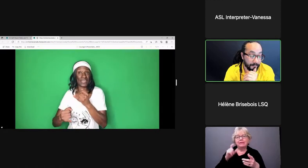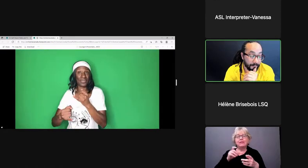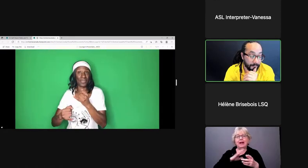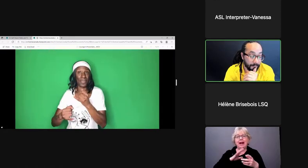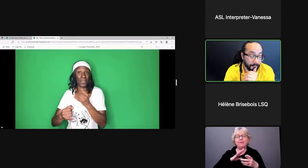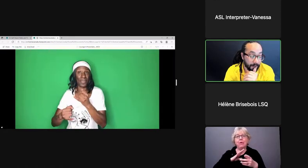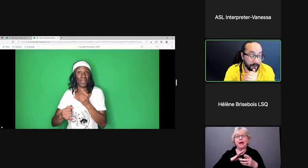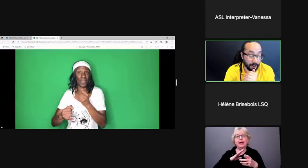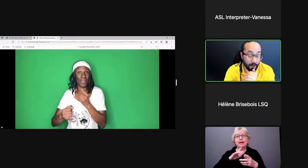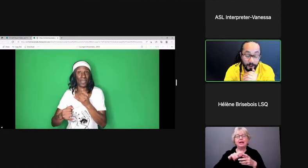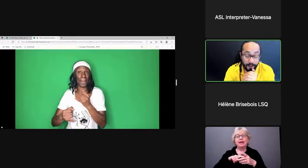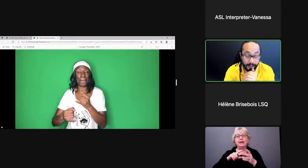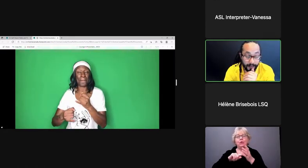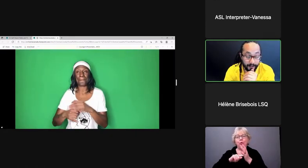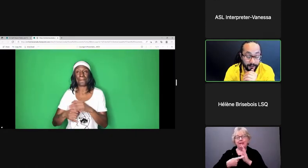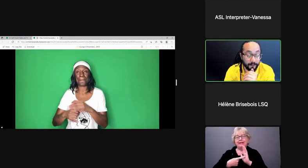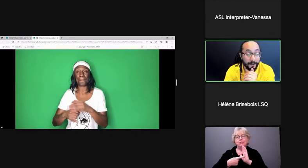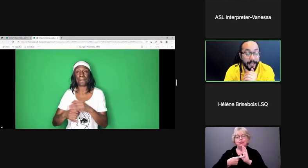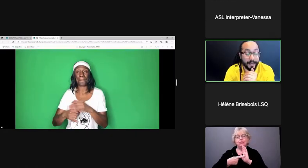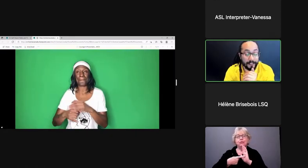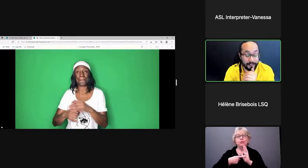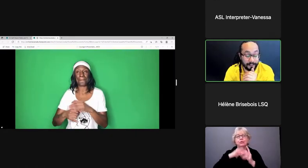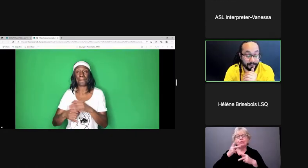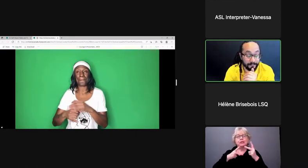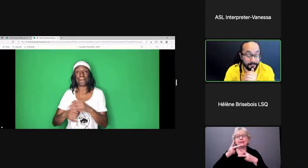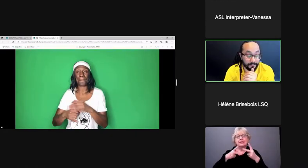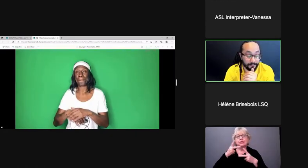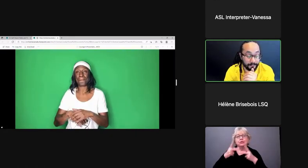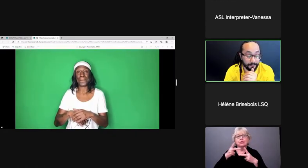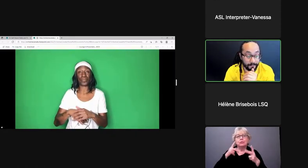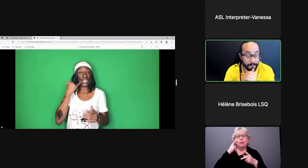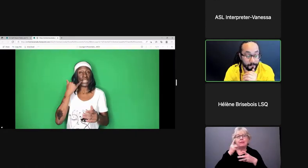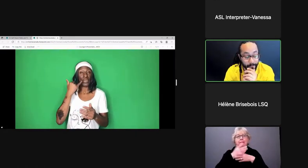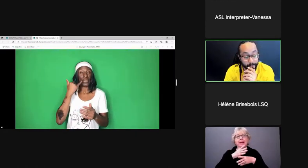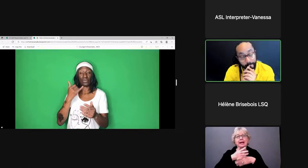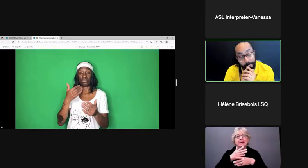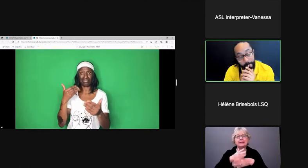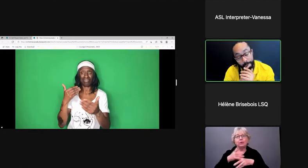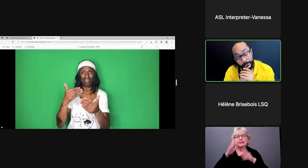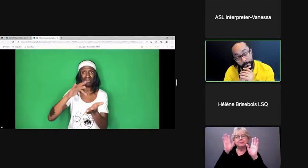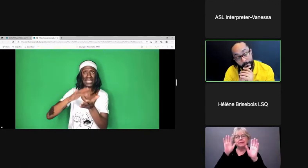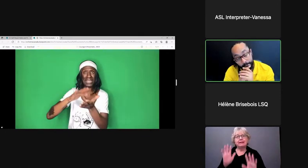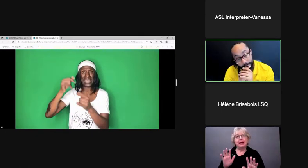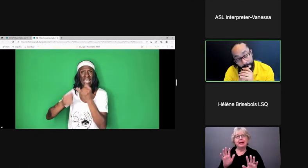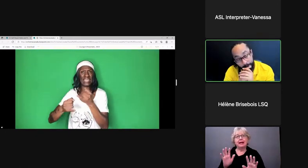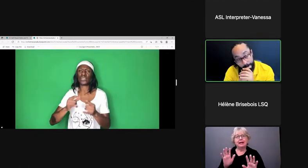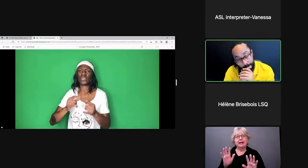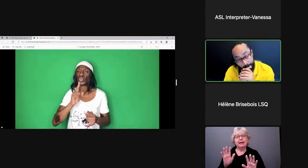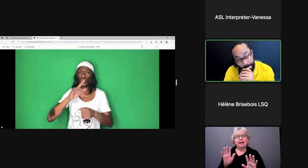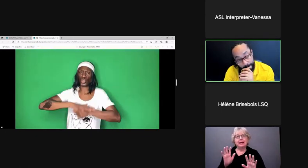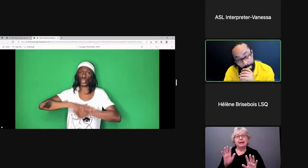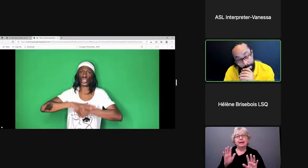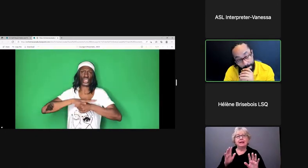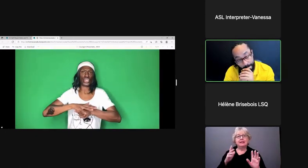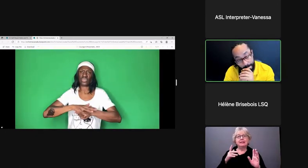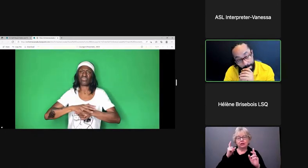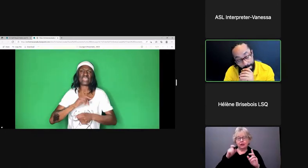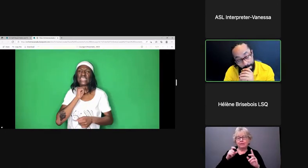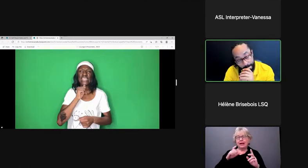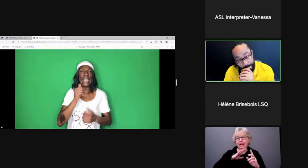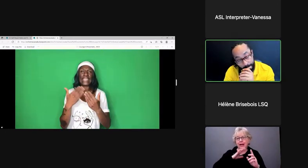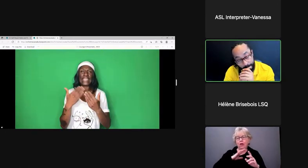'emblée dès le début du processus de préparation du spectacle. Autrement dit, qu'ils soient présents tout au